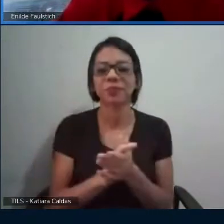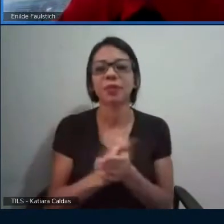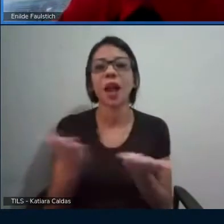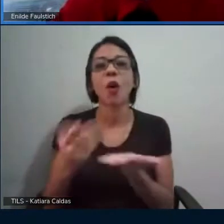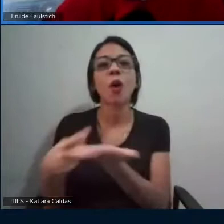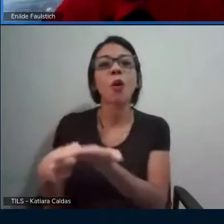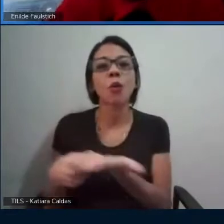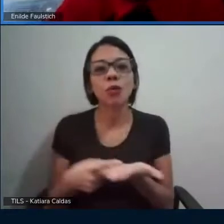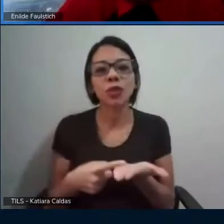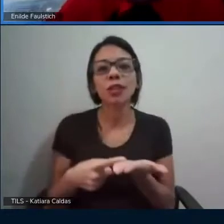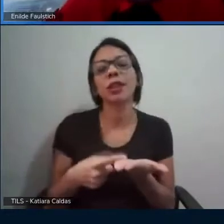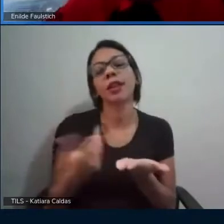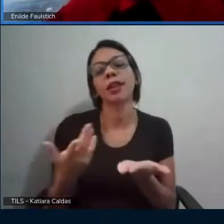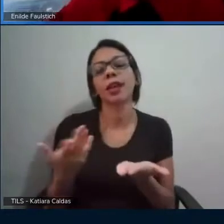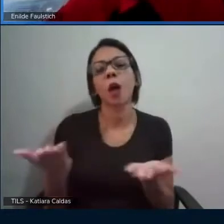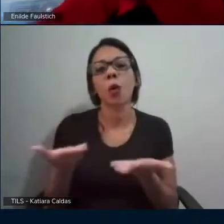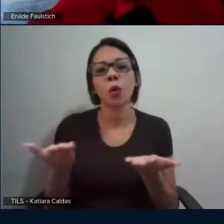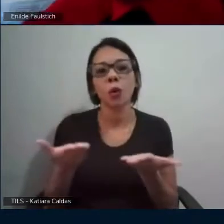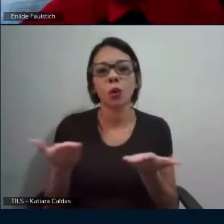convidar, então, a nossa